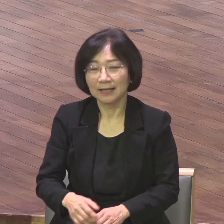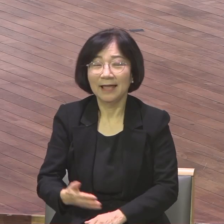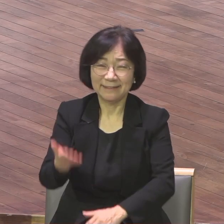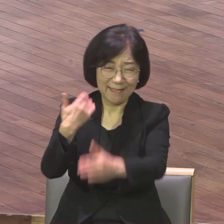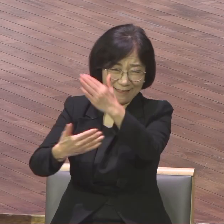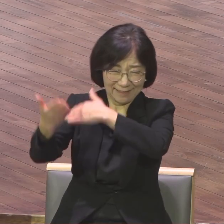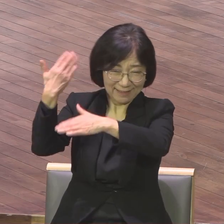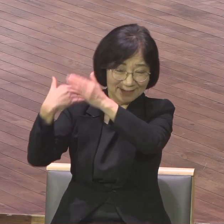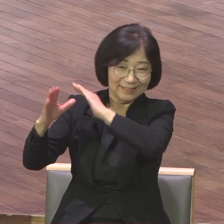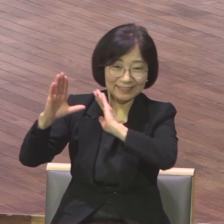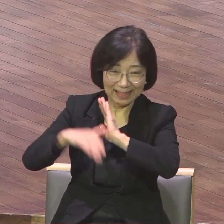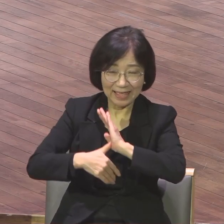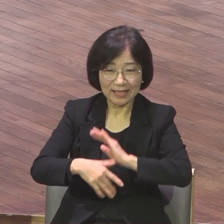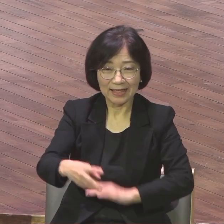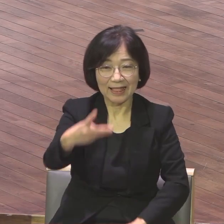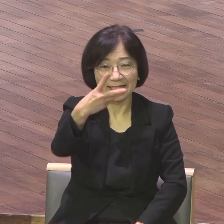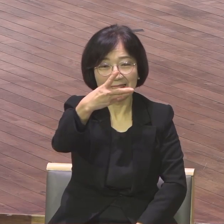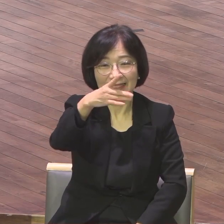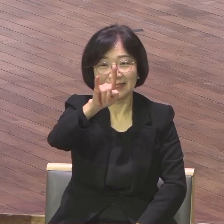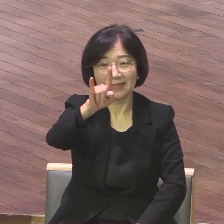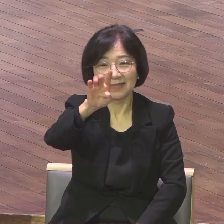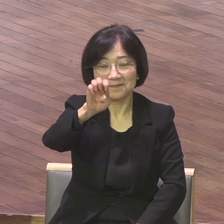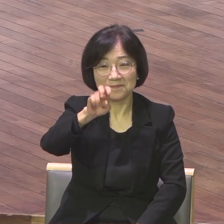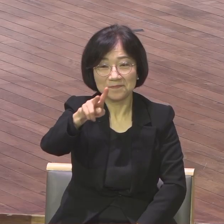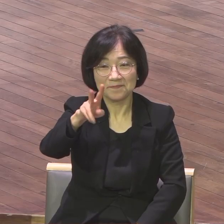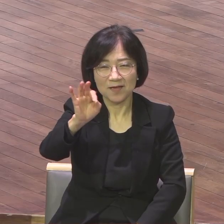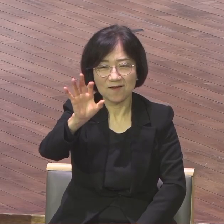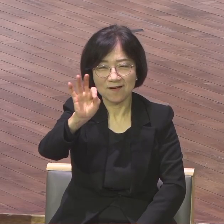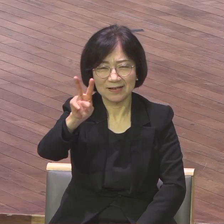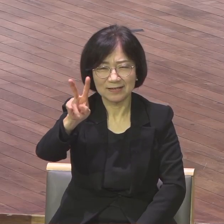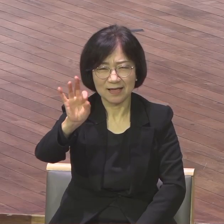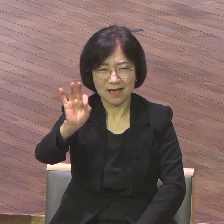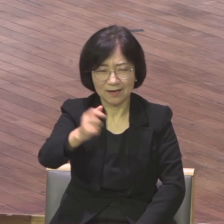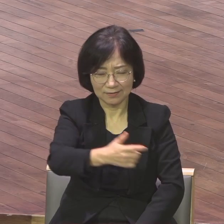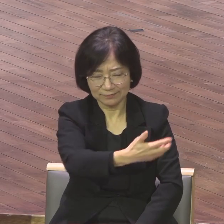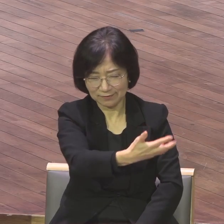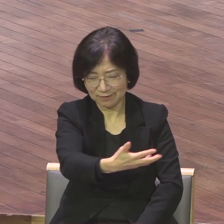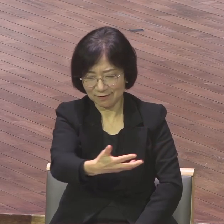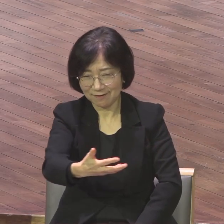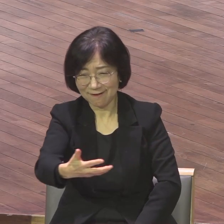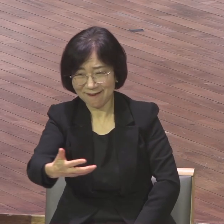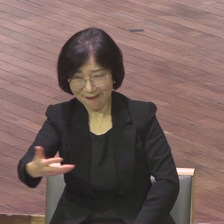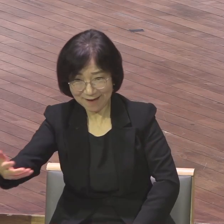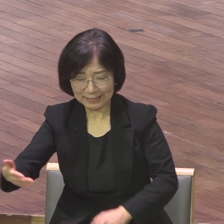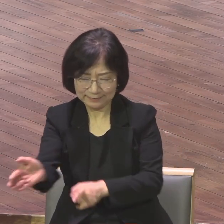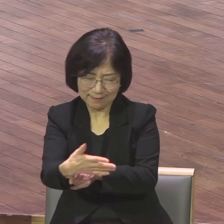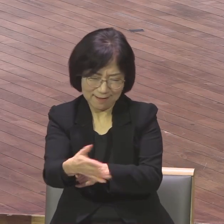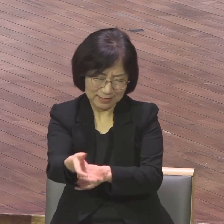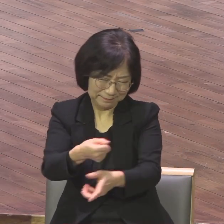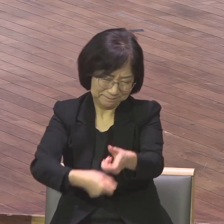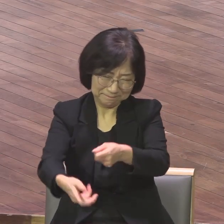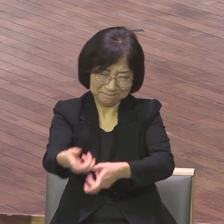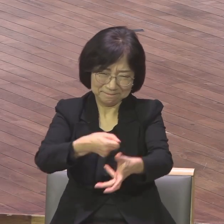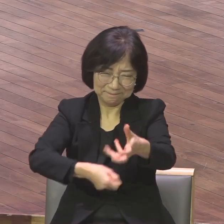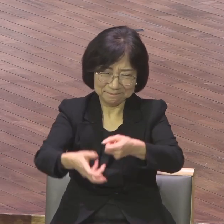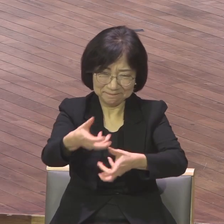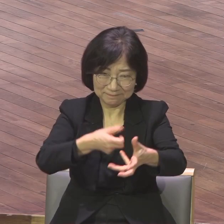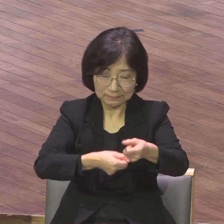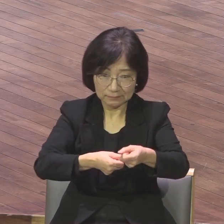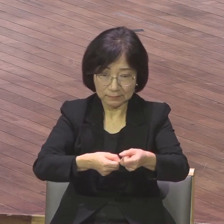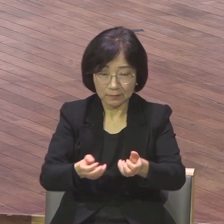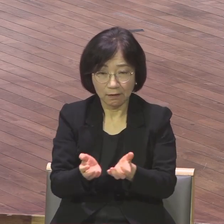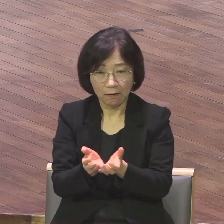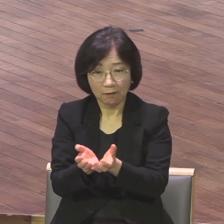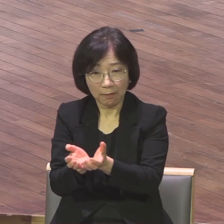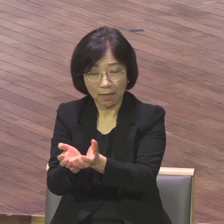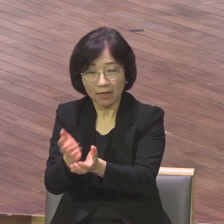잘 알잖아요. 고기를 말해 연어들을 잡아가지고 영국으로 가는데 그 태평양에서 가는 거리가 몇 달 걸리니까